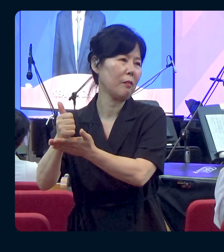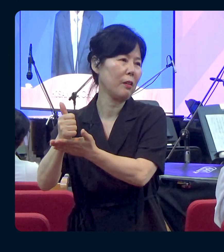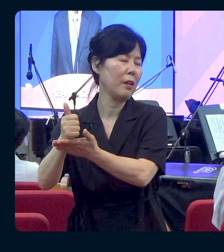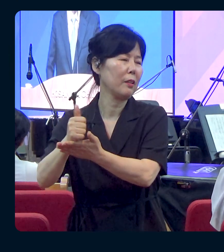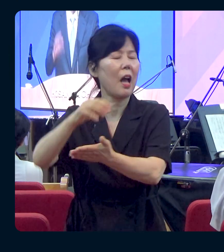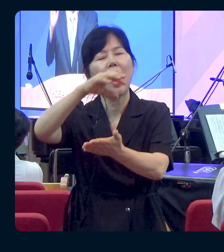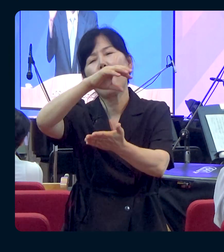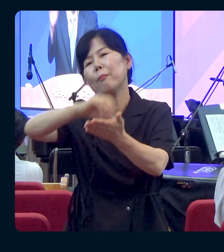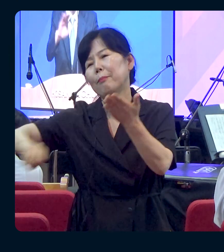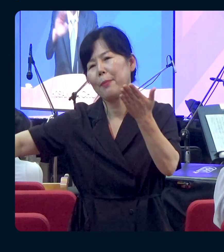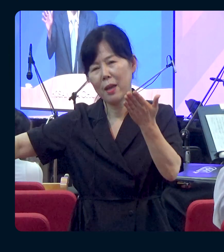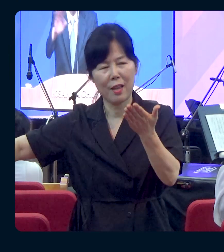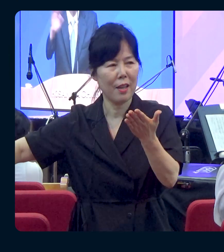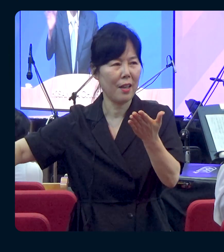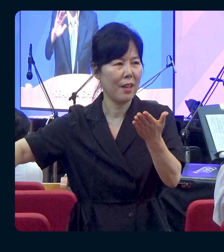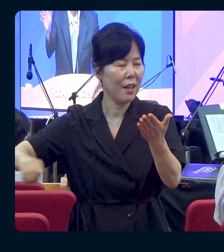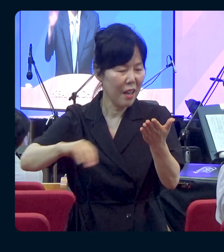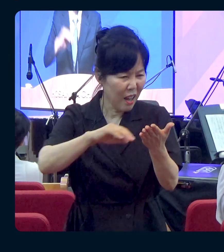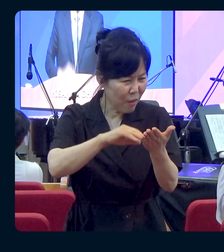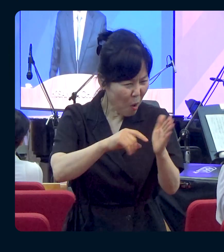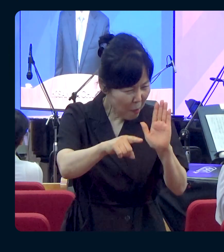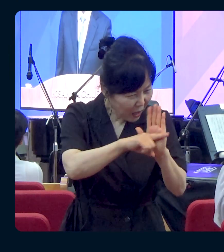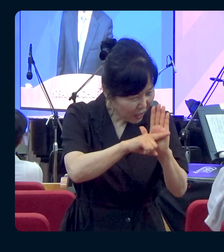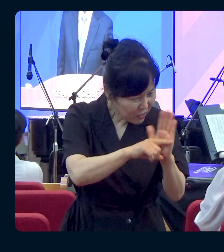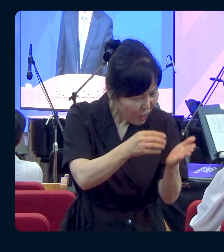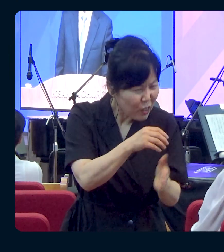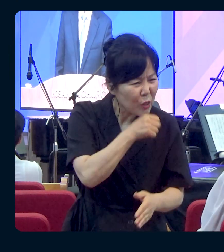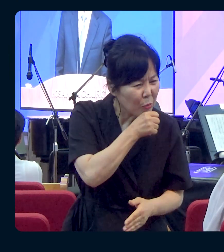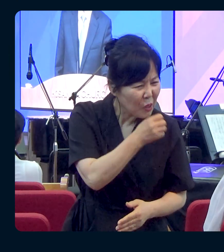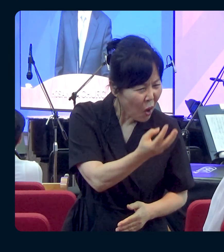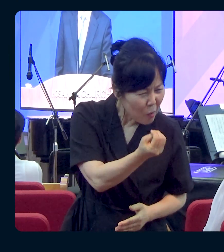하나님은 그것을 다 탕감하세요. 그리고 계산조차 하지 않습니다.